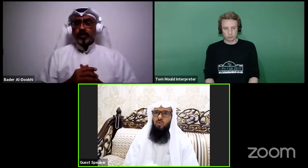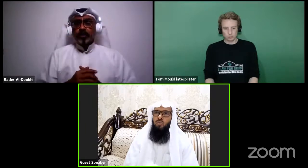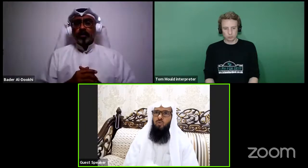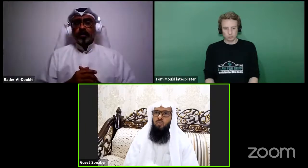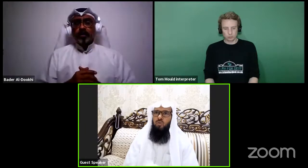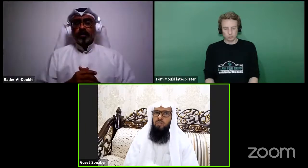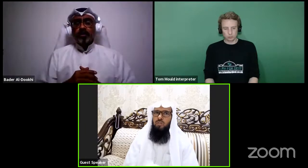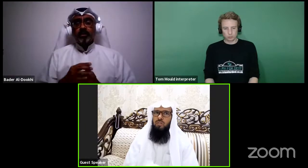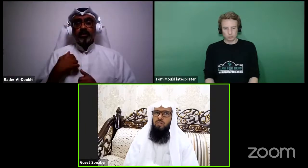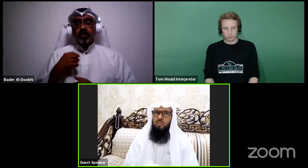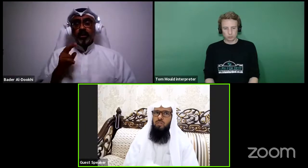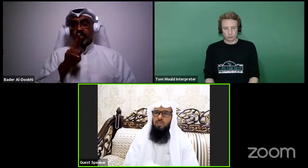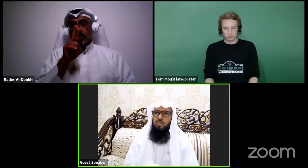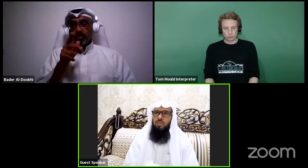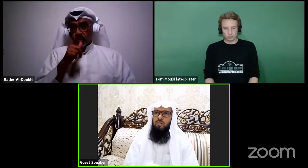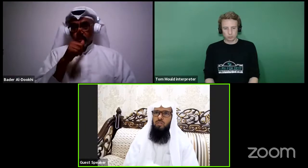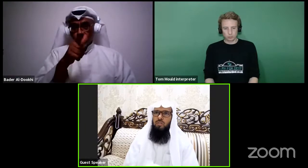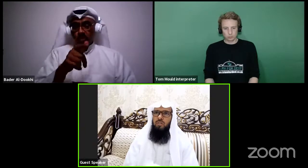وسأذكر